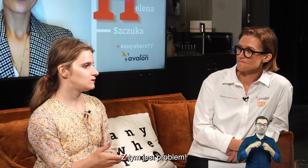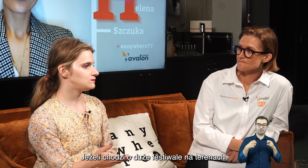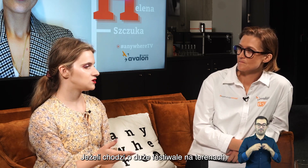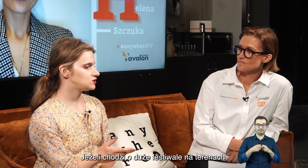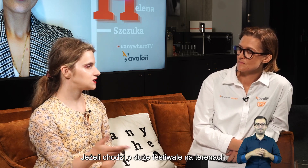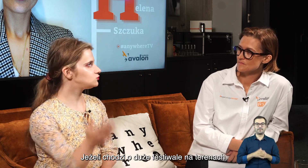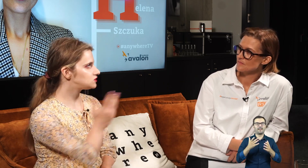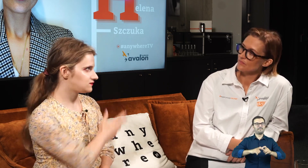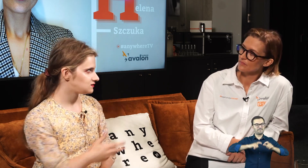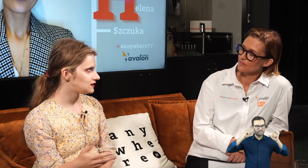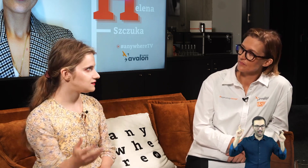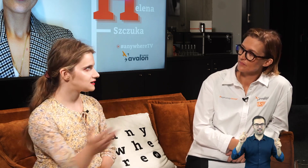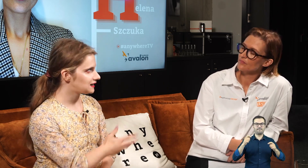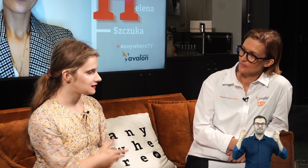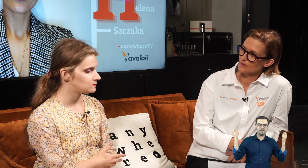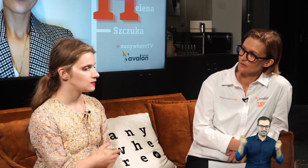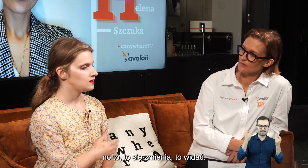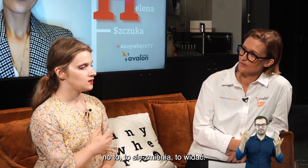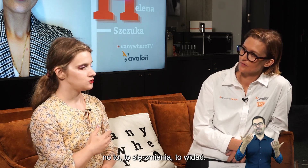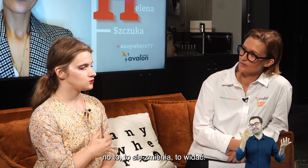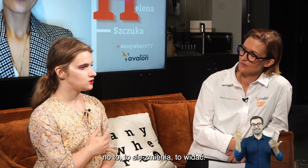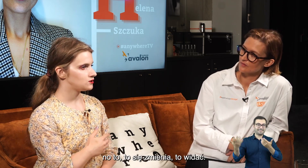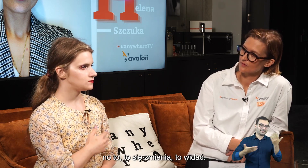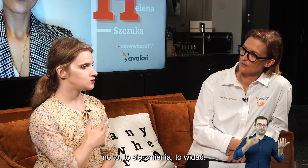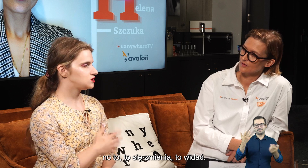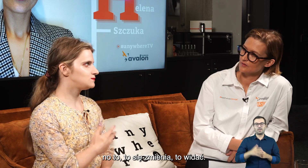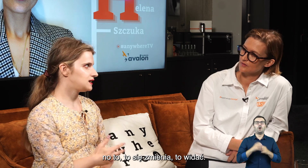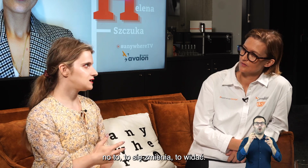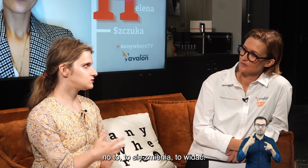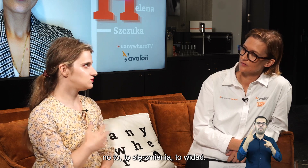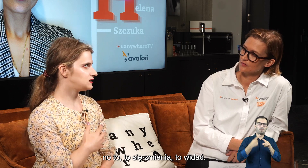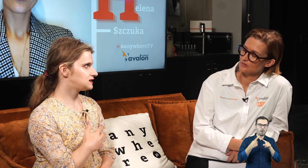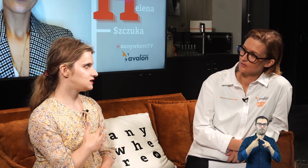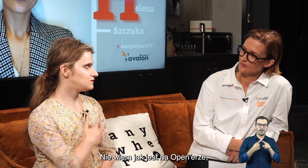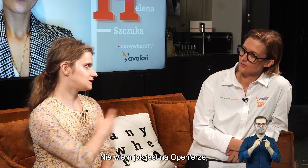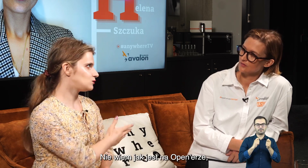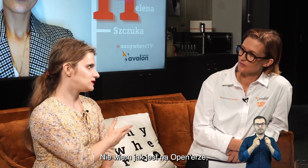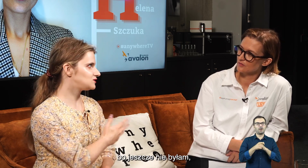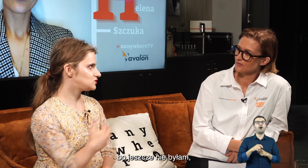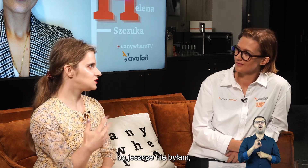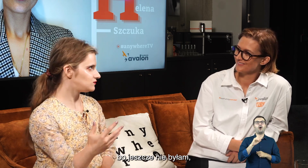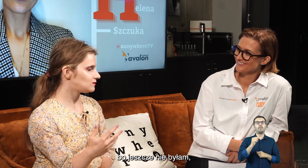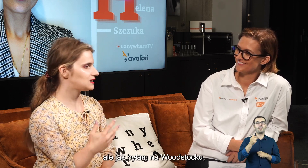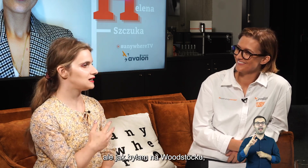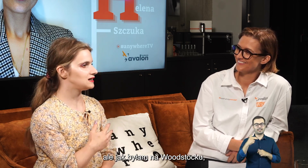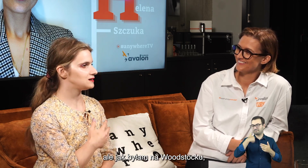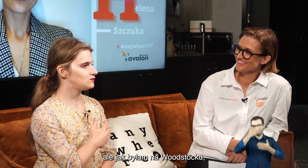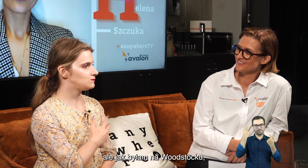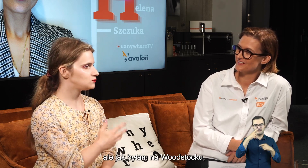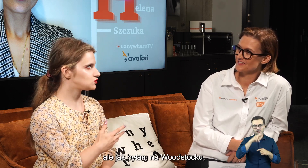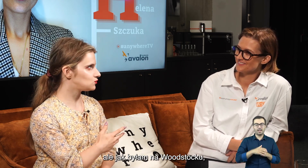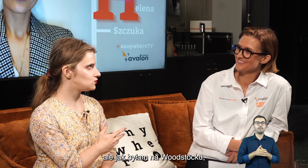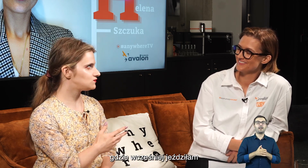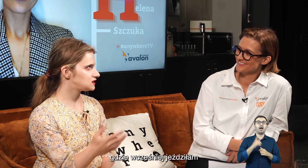jest problem, jeżeli chodzi o jakieś duże festiwale na terenach. No to się zmienia, to widać. Nie wiem, jak jest na Openerze, bo jeszcze nie byłam, ale jak